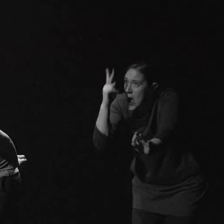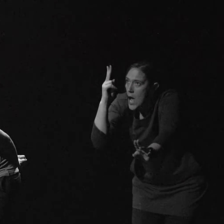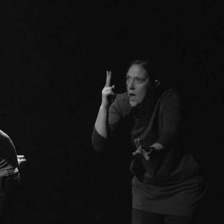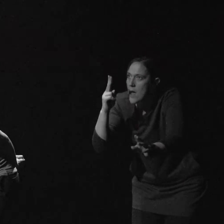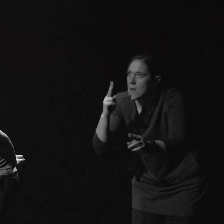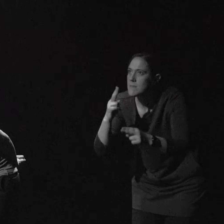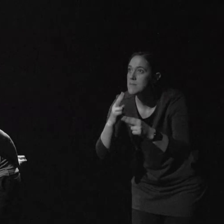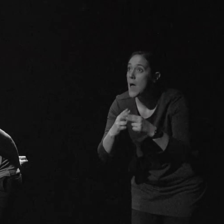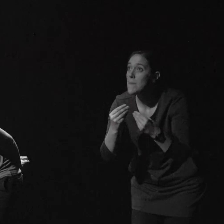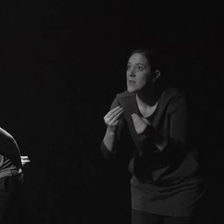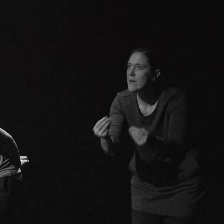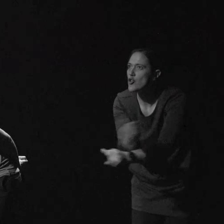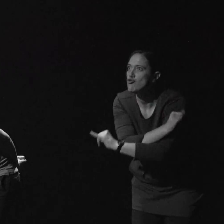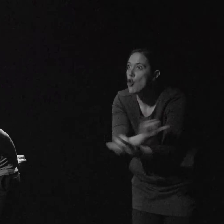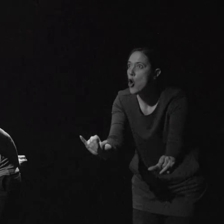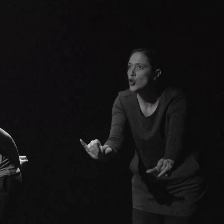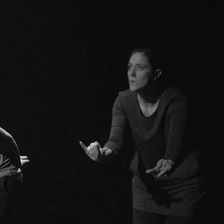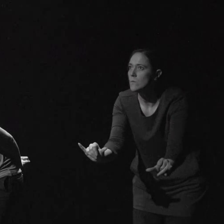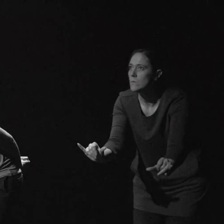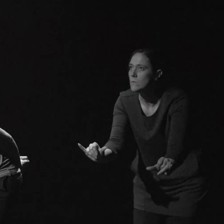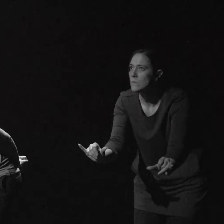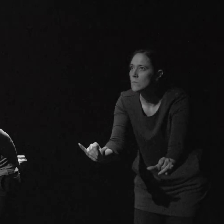ik verraad mijn vrienden niet.